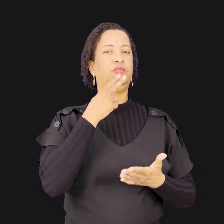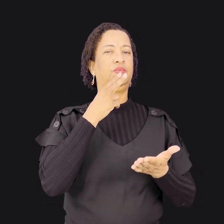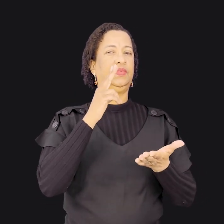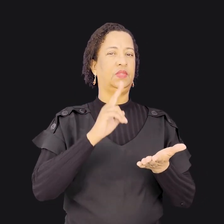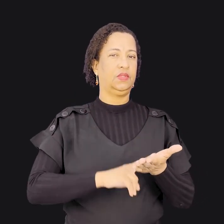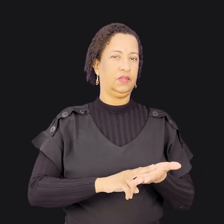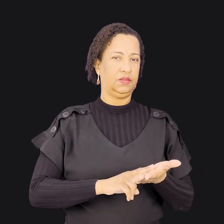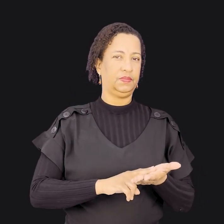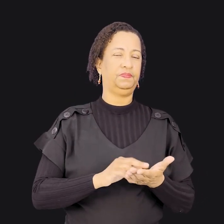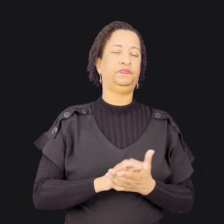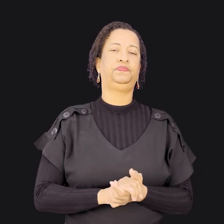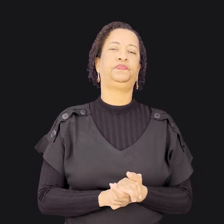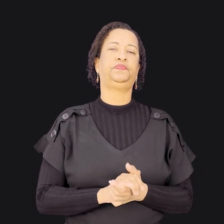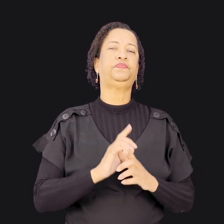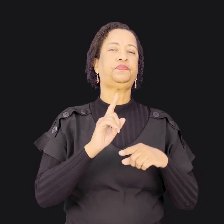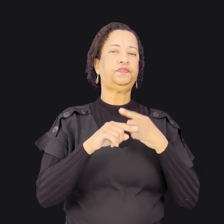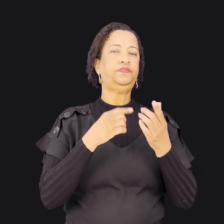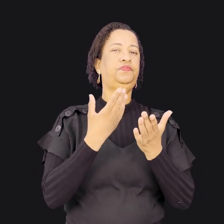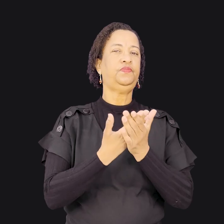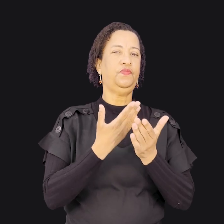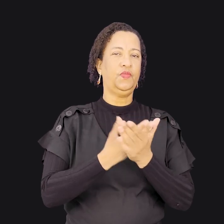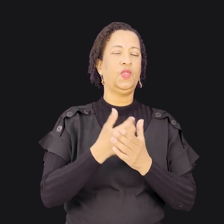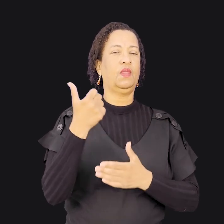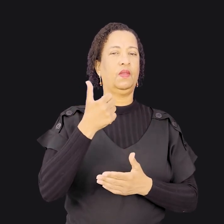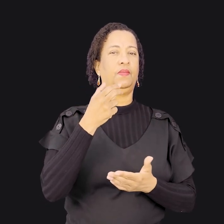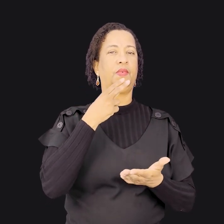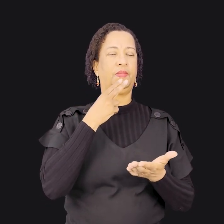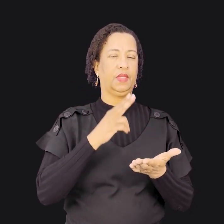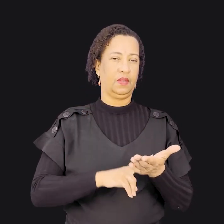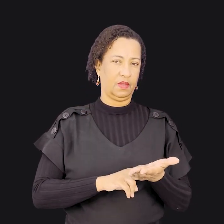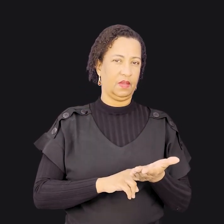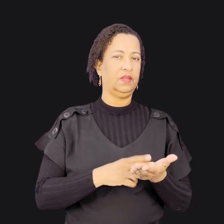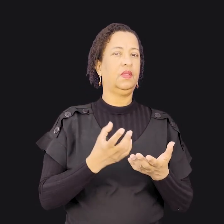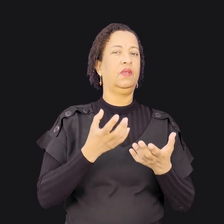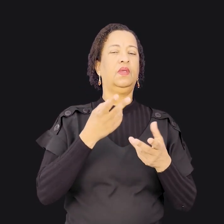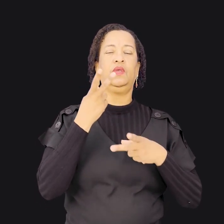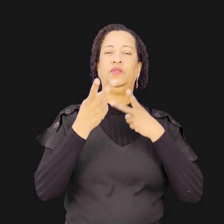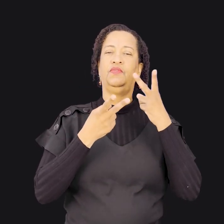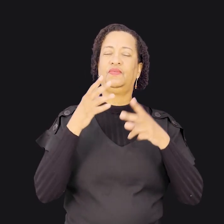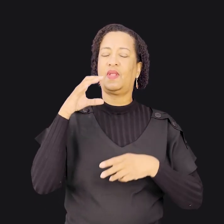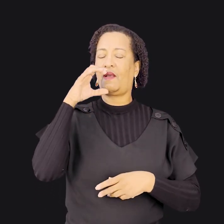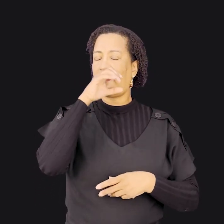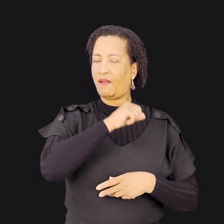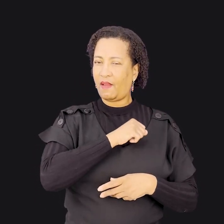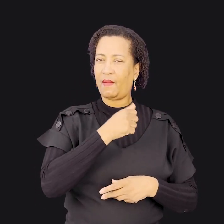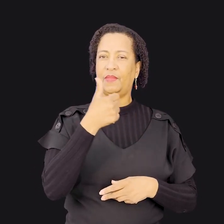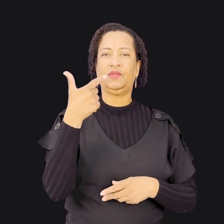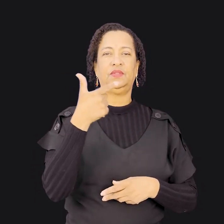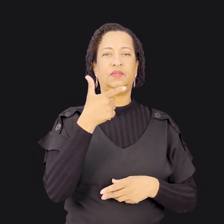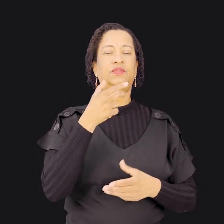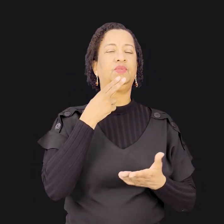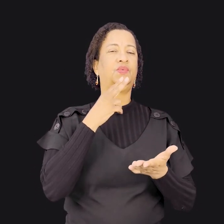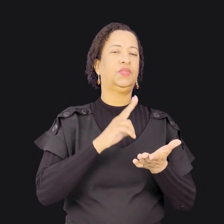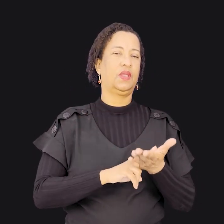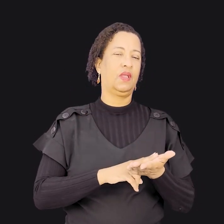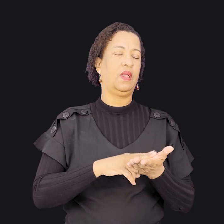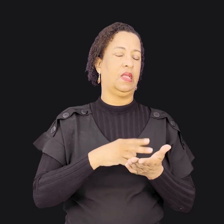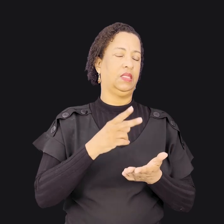segunda epístola. Depois de termos estudado a primeira, gostaria de fazer uma abordagem rápida da segunda epístola de